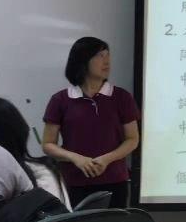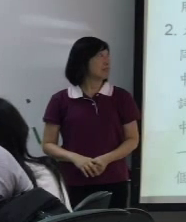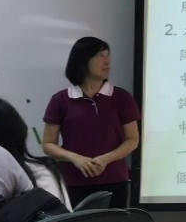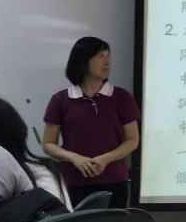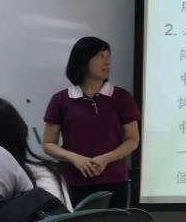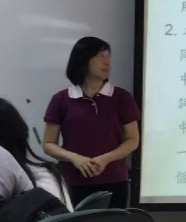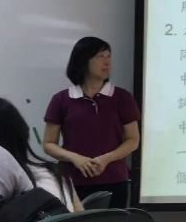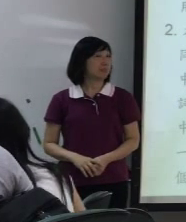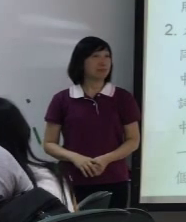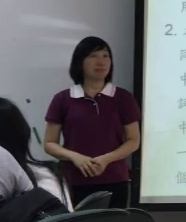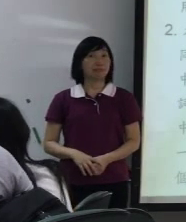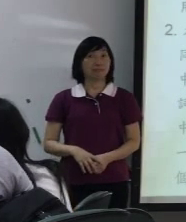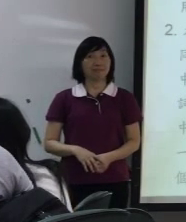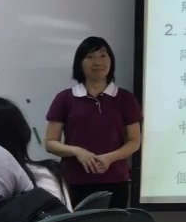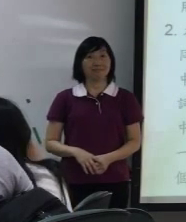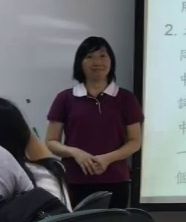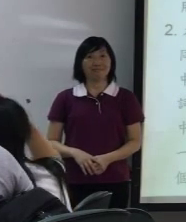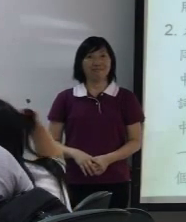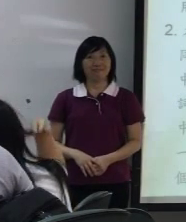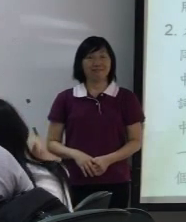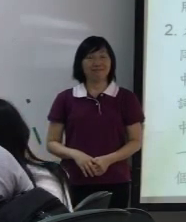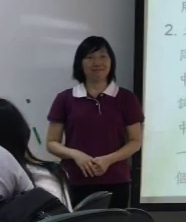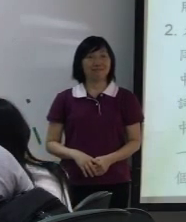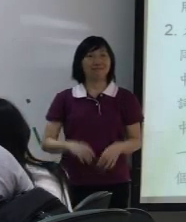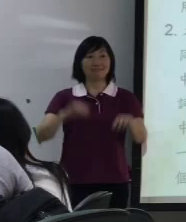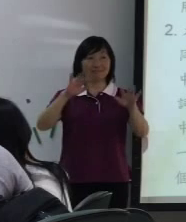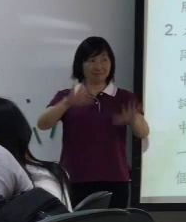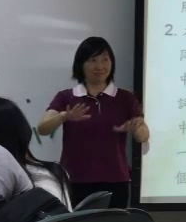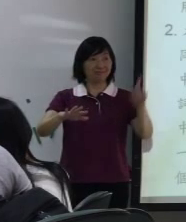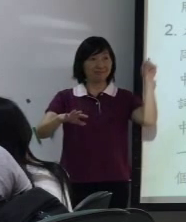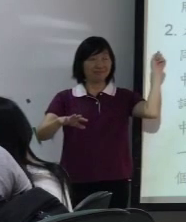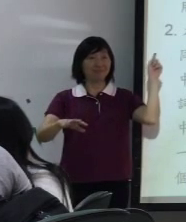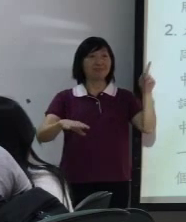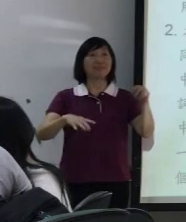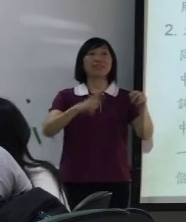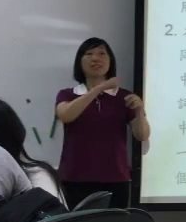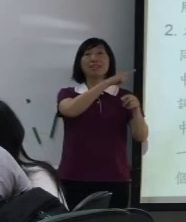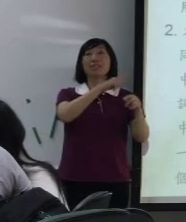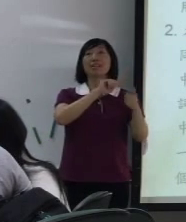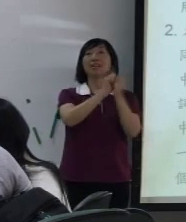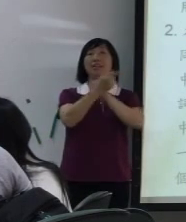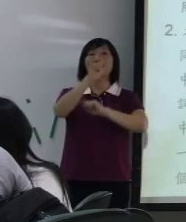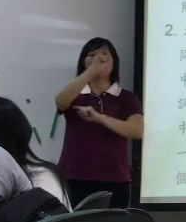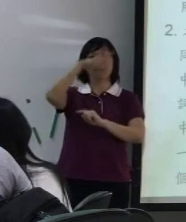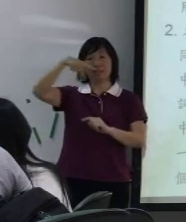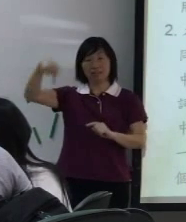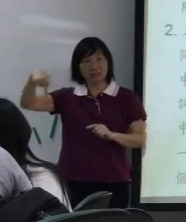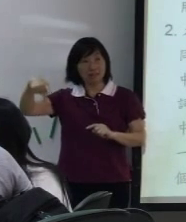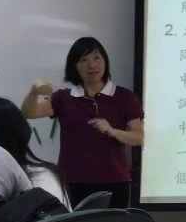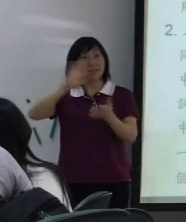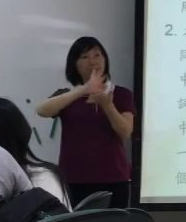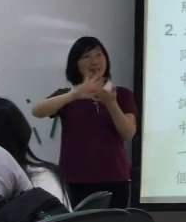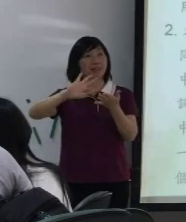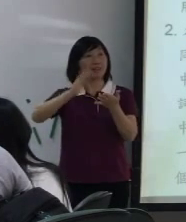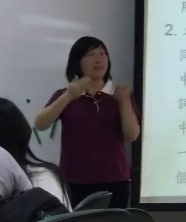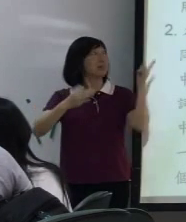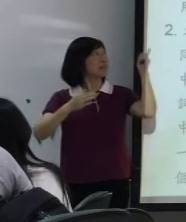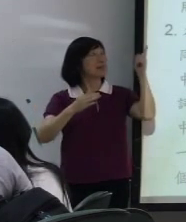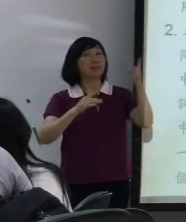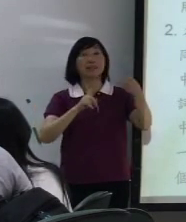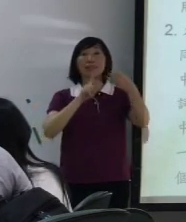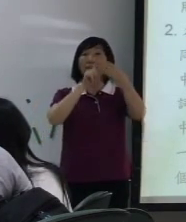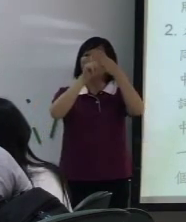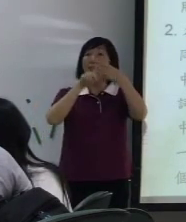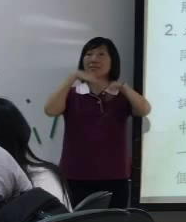下一张，那就是说，那我们这一次要作为 APP 应用程式用的主要的